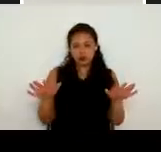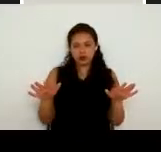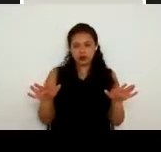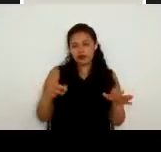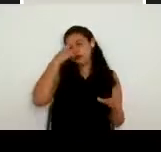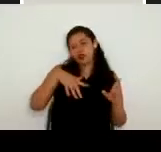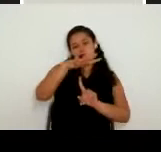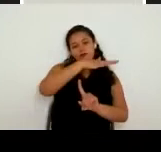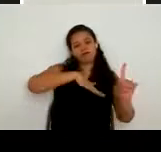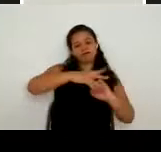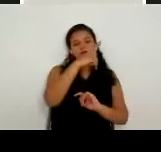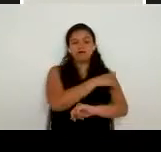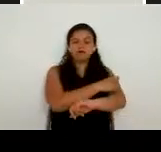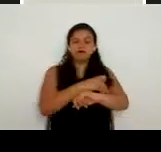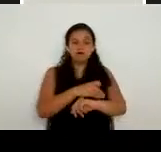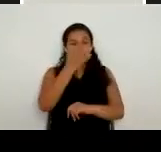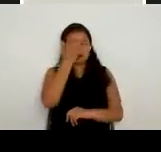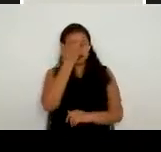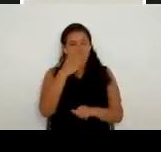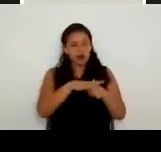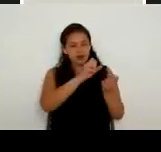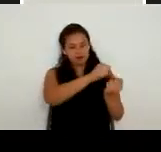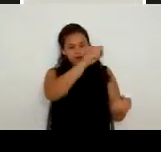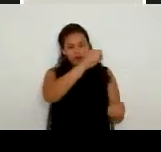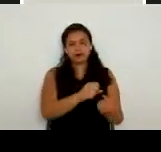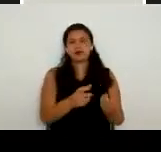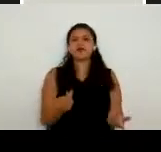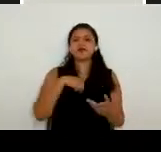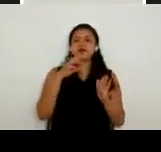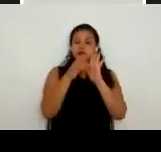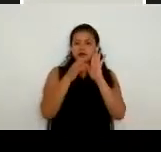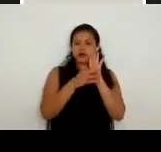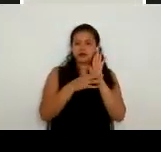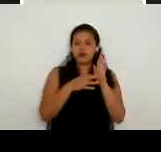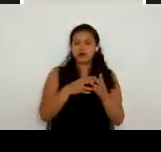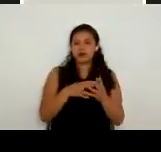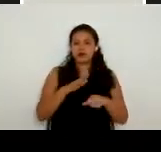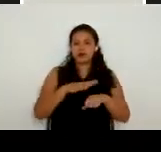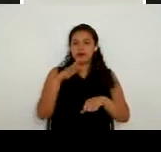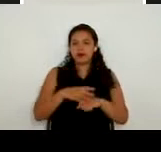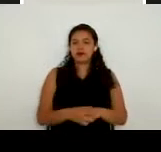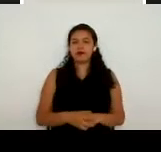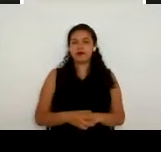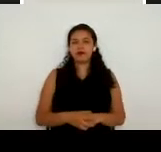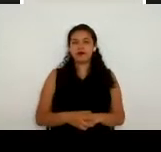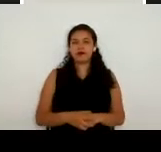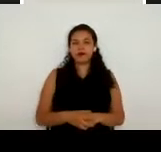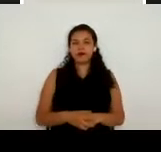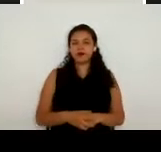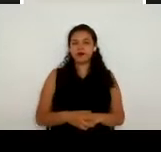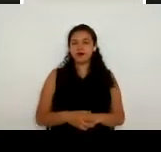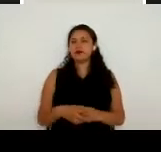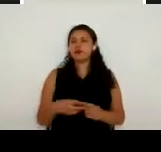familiar vamos a hacer algunas puntualizaciones y para ello vamos a tratar primero que nada de